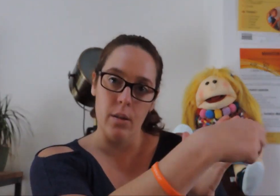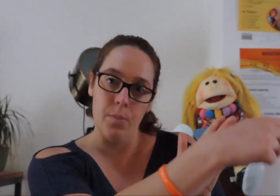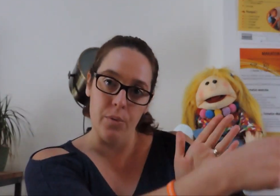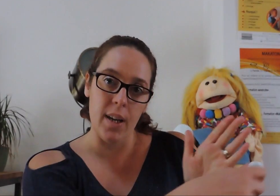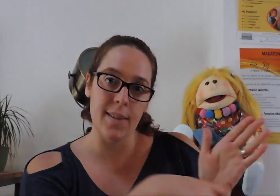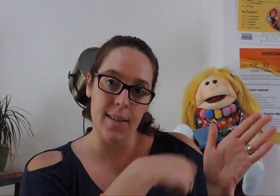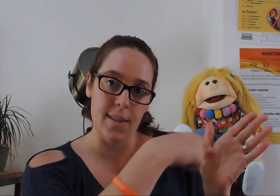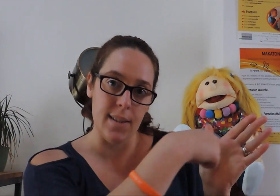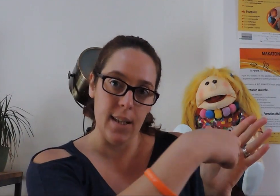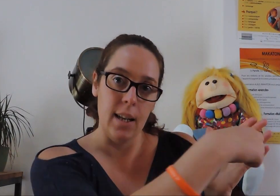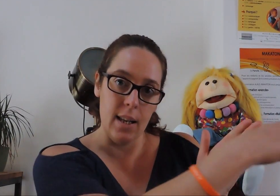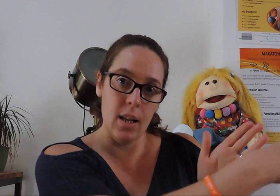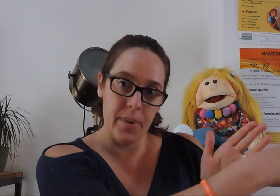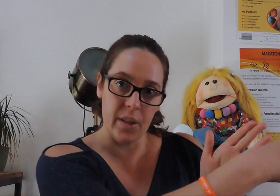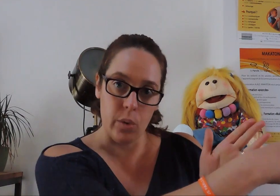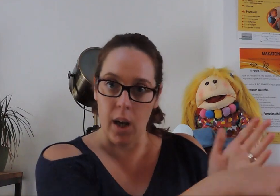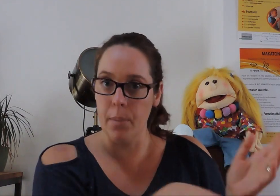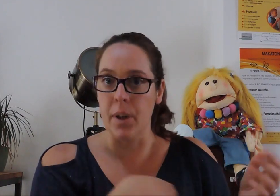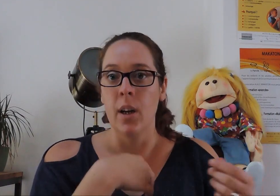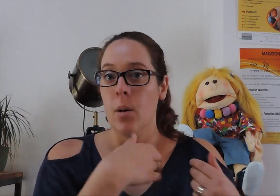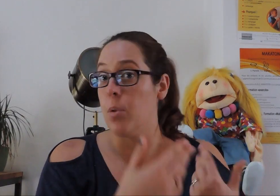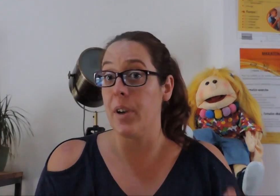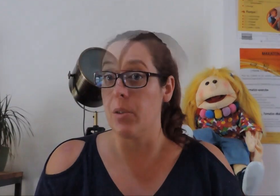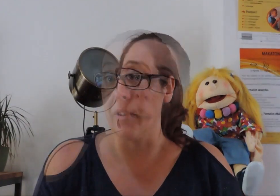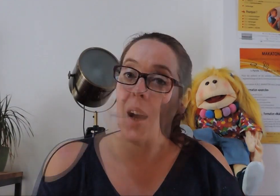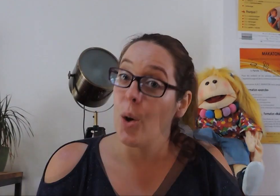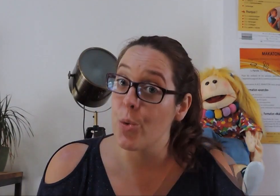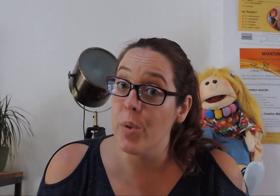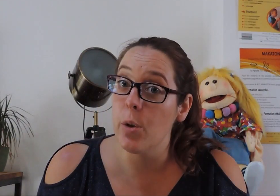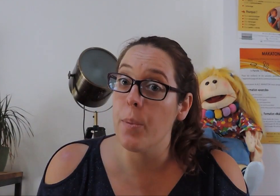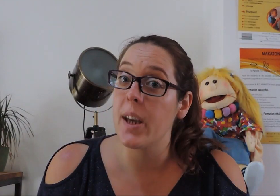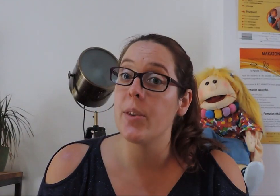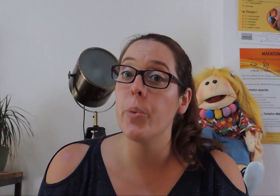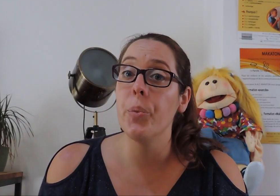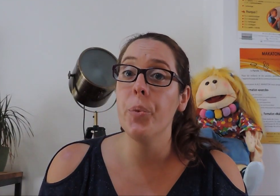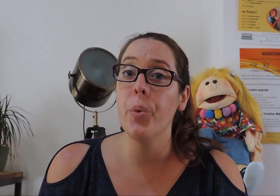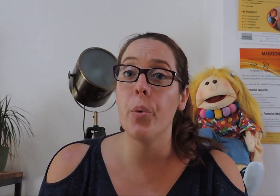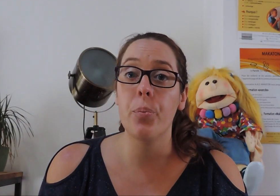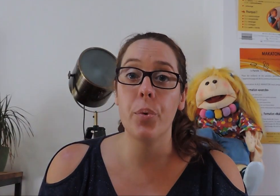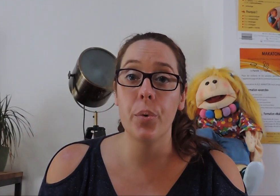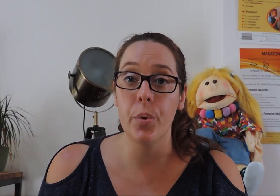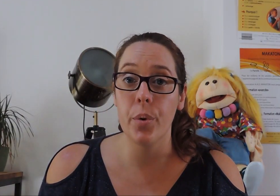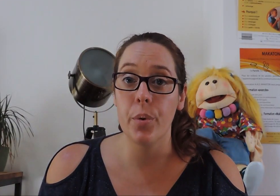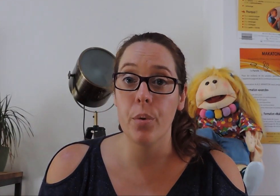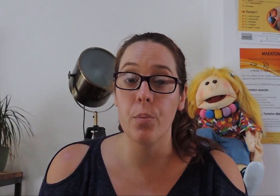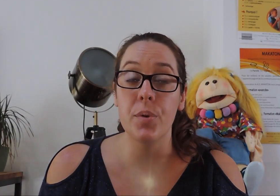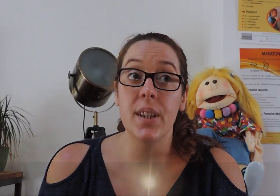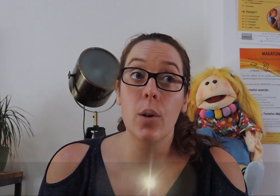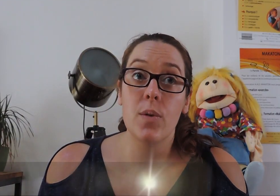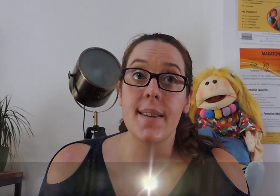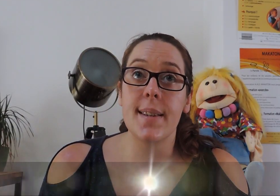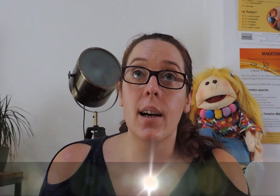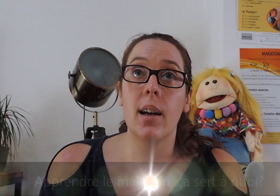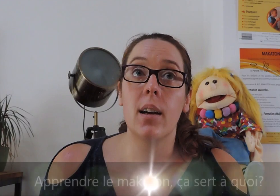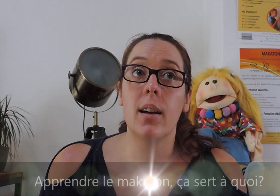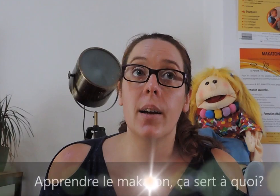pouvoir dessiner les pictogrammes pour faire une phrase ensuite le macathon on peut dire que ça sert à